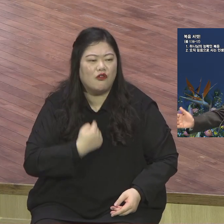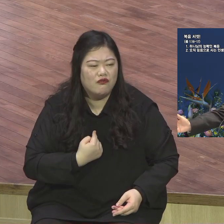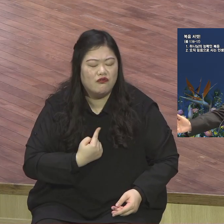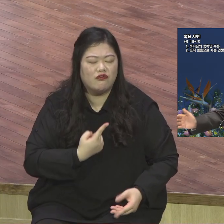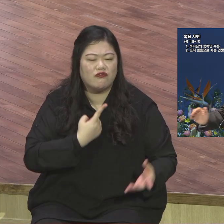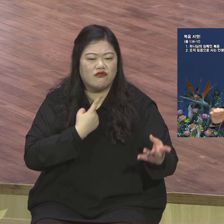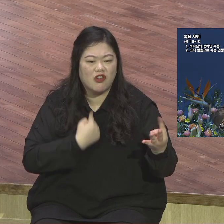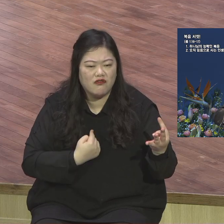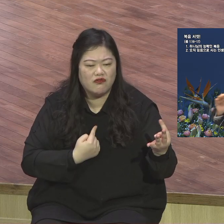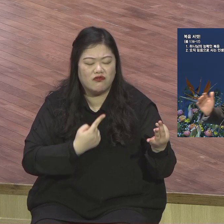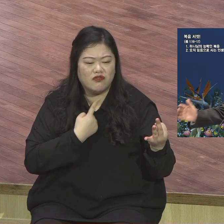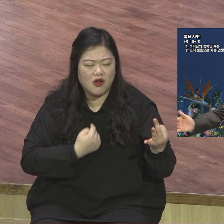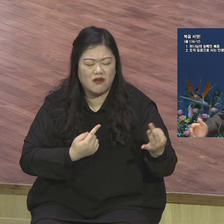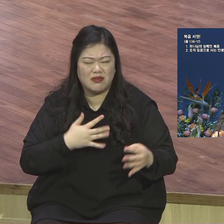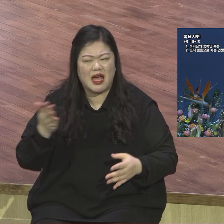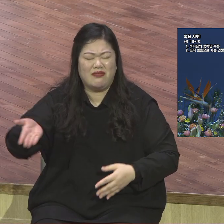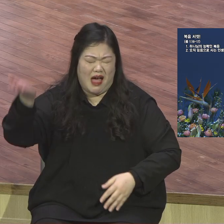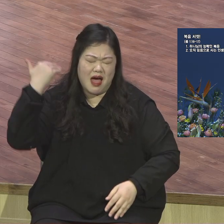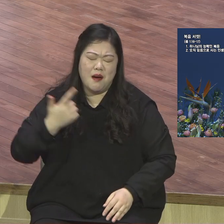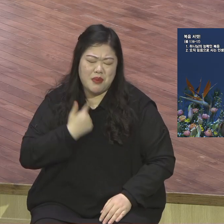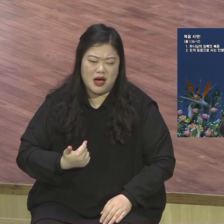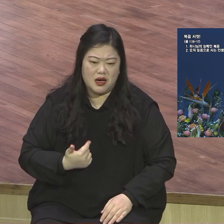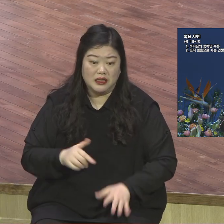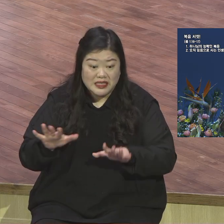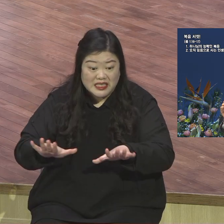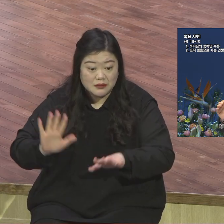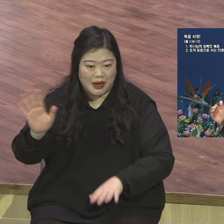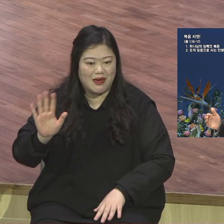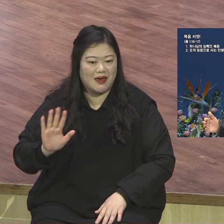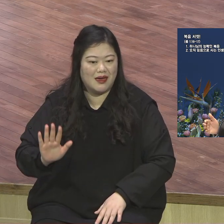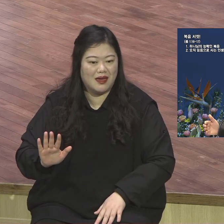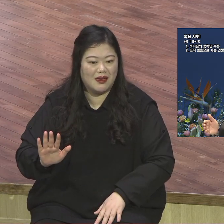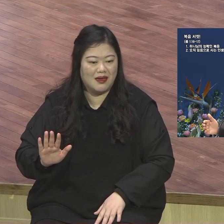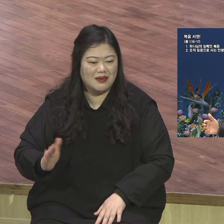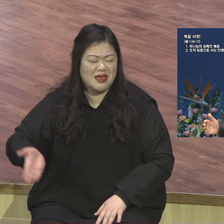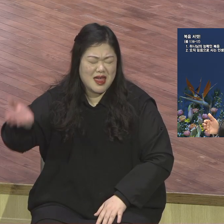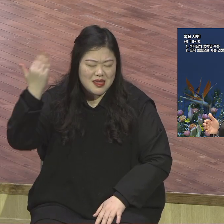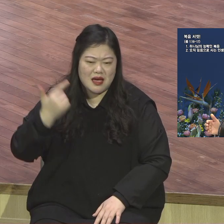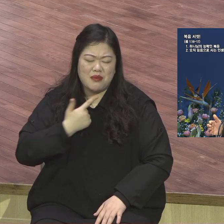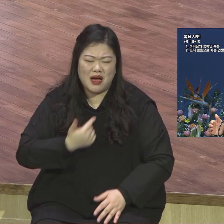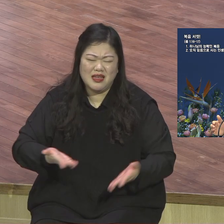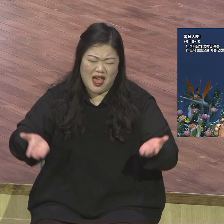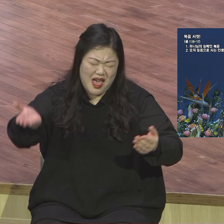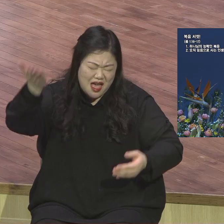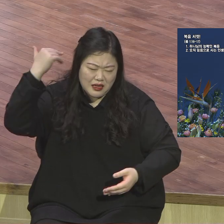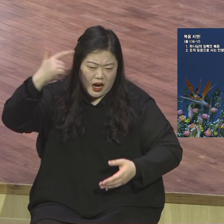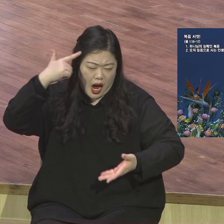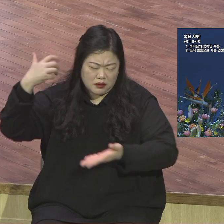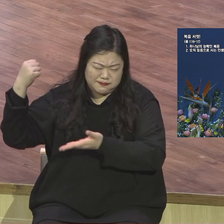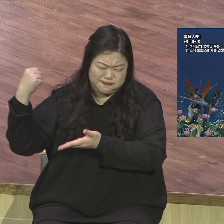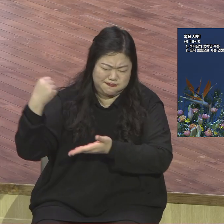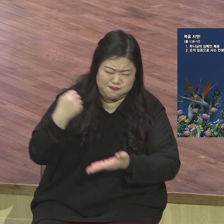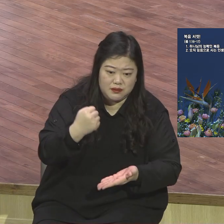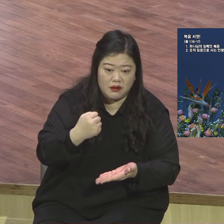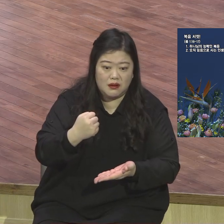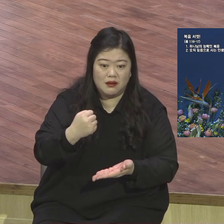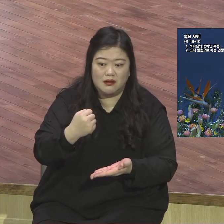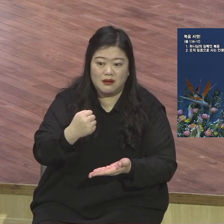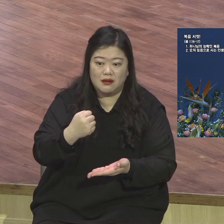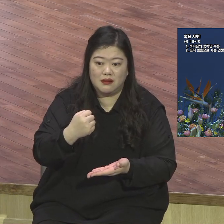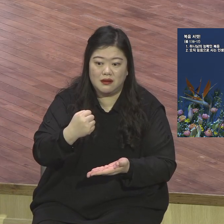과거에 잡혀 과거에 미래는 많아, 과거에 자꾸 발목이 잡혀있어요. 이런